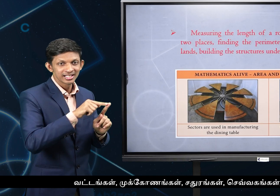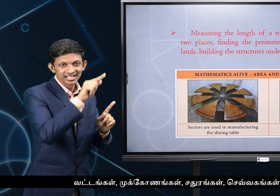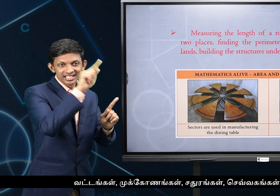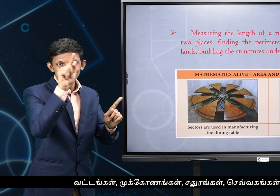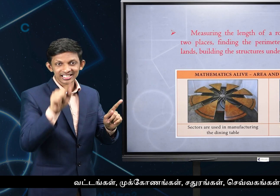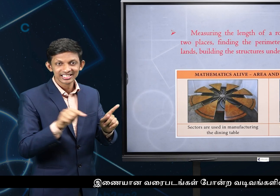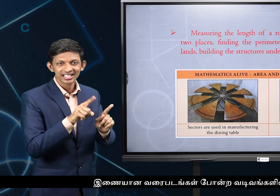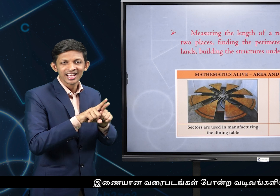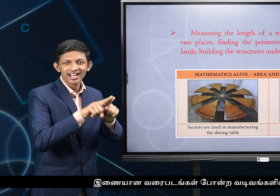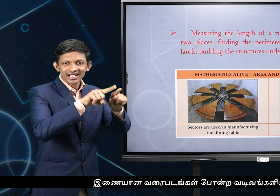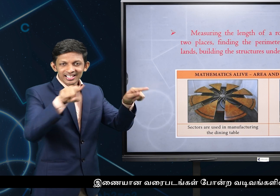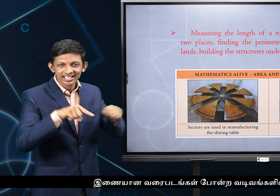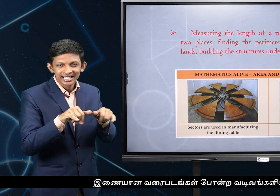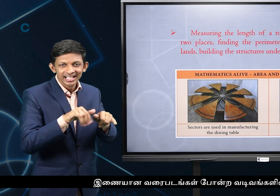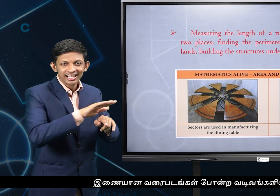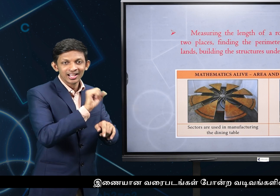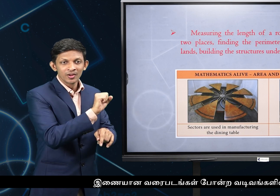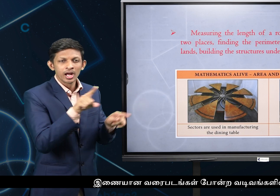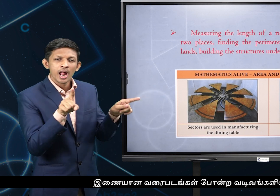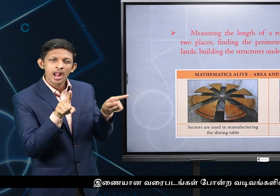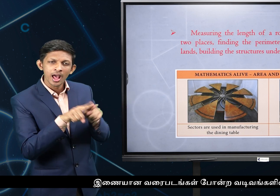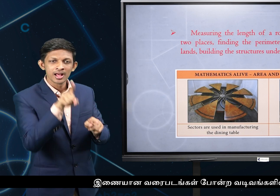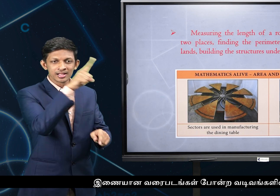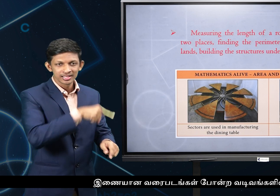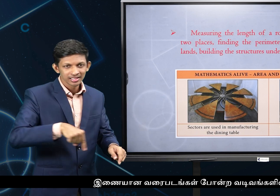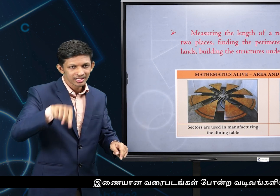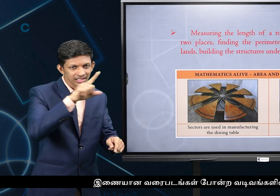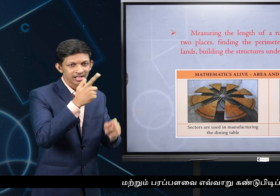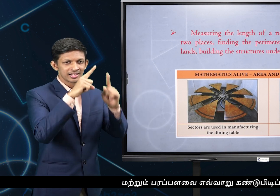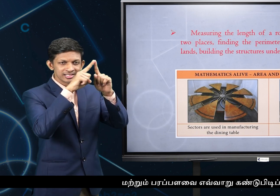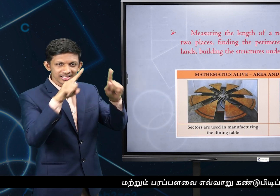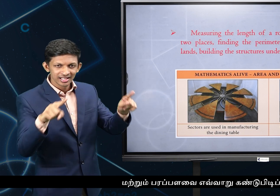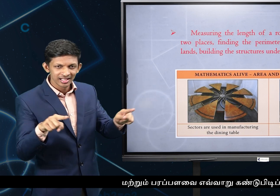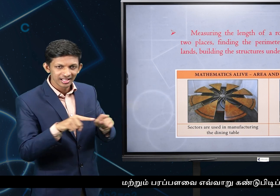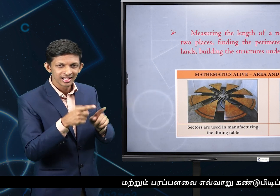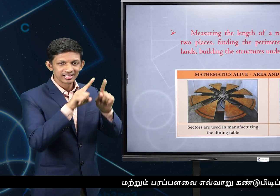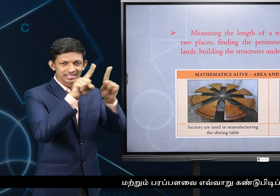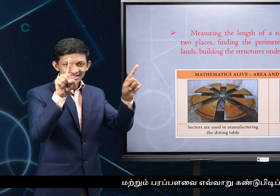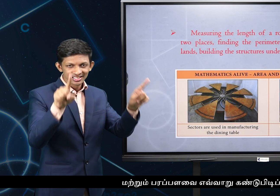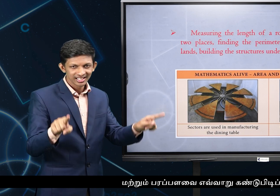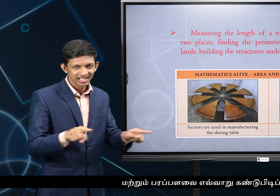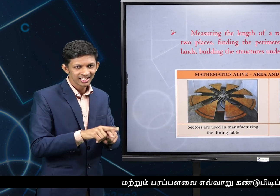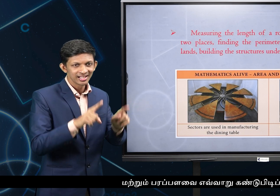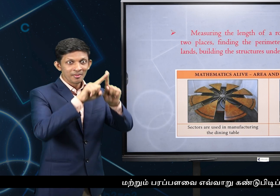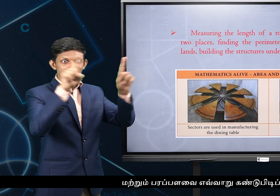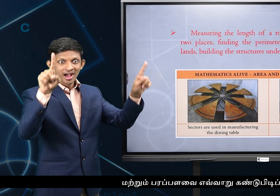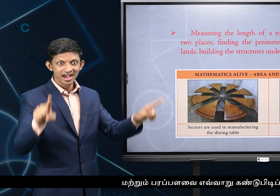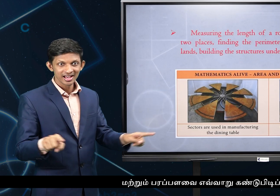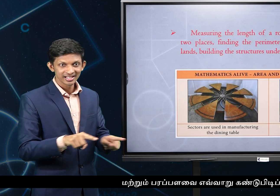சரிவங்கள், இணையான வரைபடங்கள் போன்ற வடிவங்களின் சுற்றளவு மற்றும் பரப்பளவை எவ்வாறு கண்டுபிடிப்பது